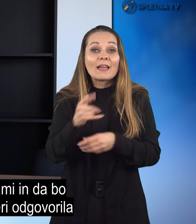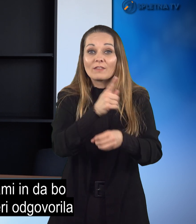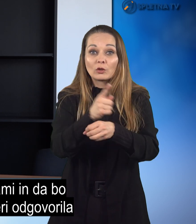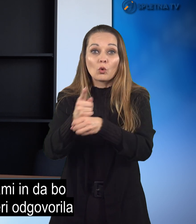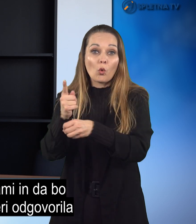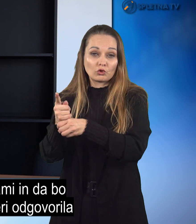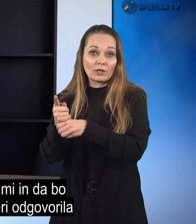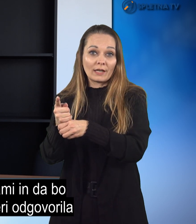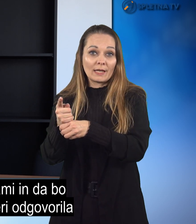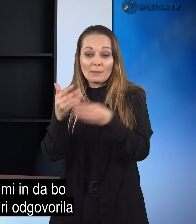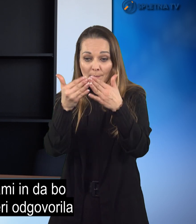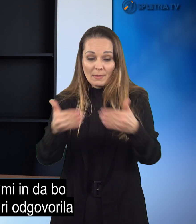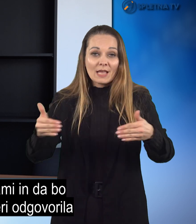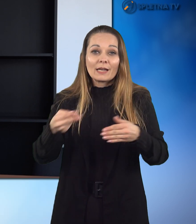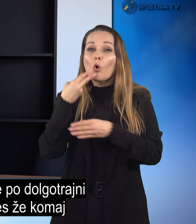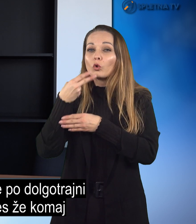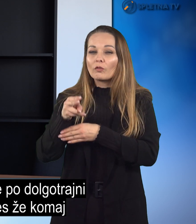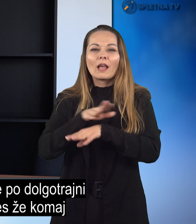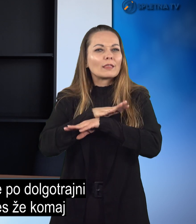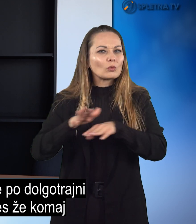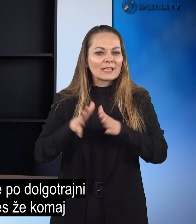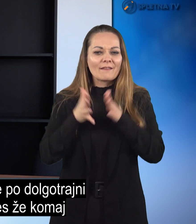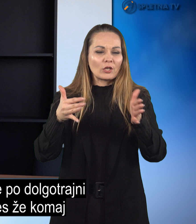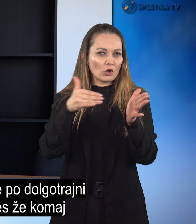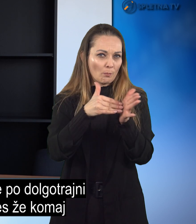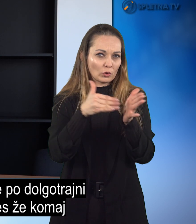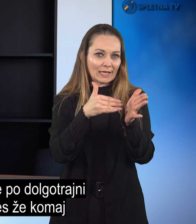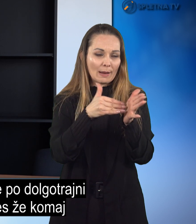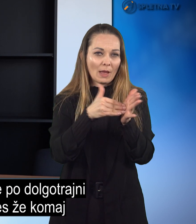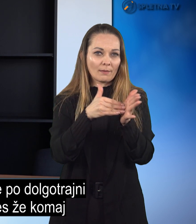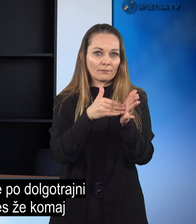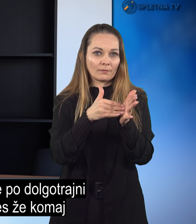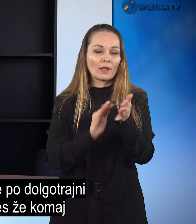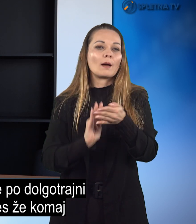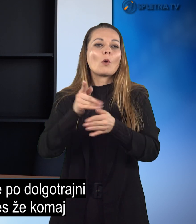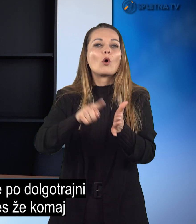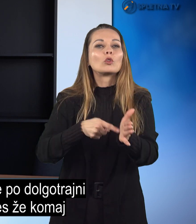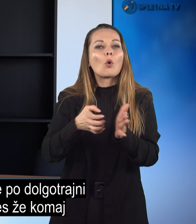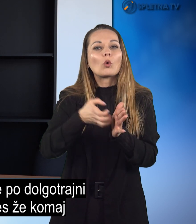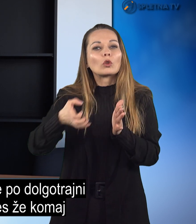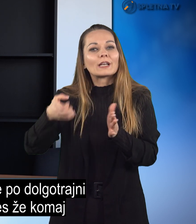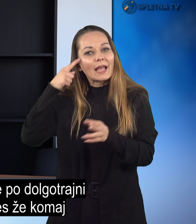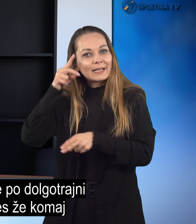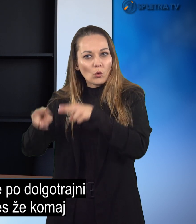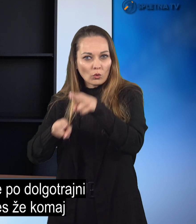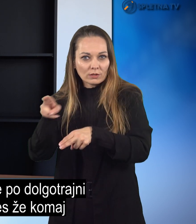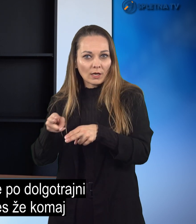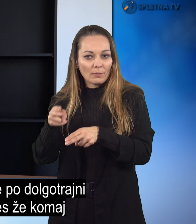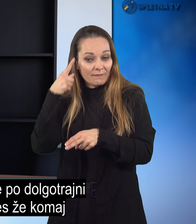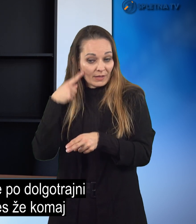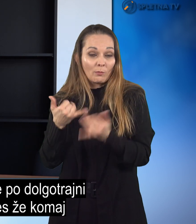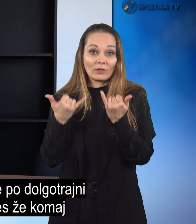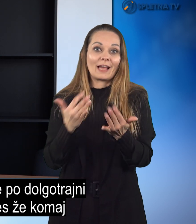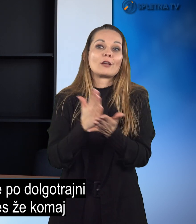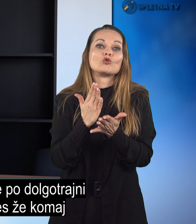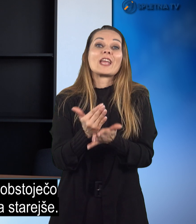vsaj v določeni meri tudi odgovorila na vse večje potrebe po po dolgotrajni oskrbi, ki jih pravzaprav